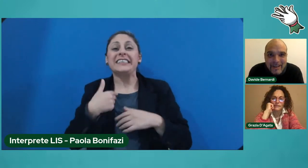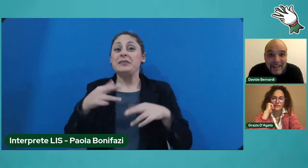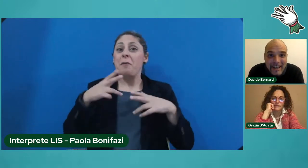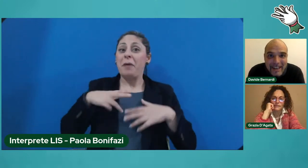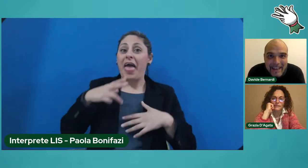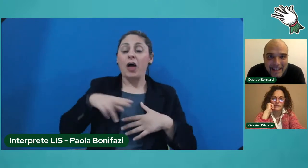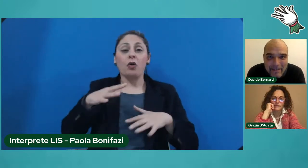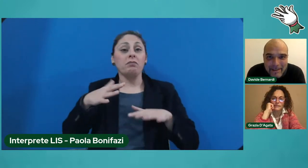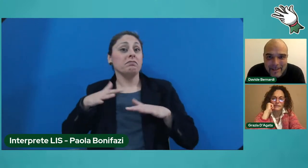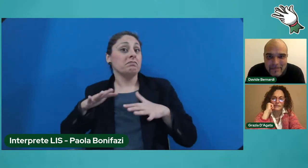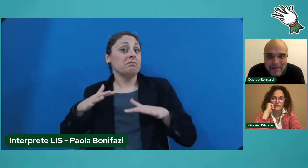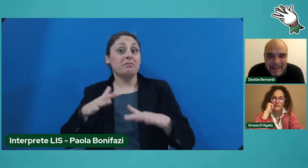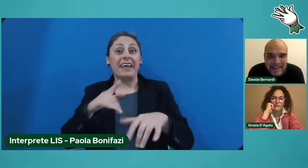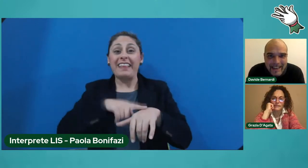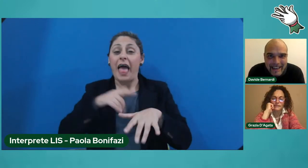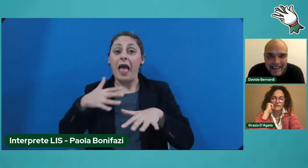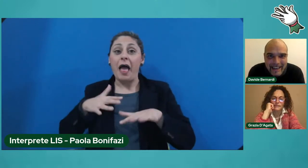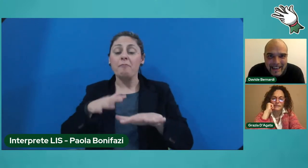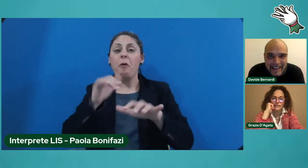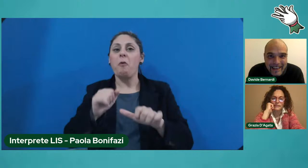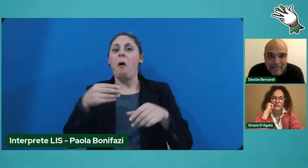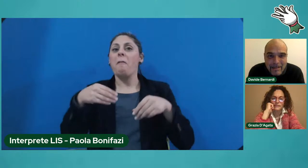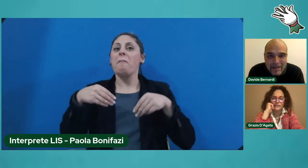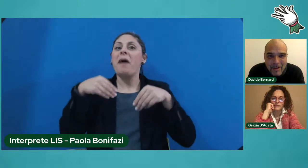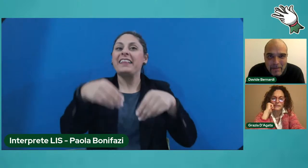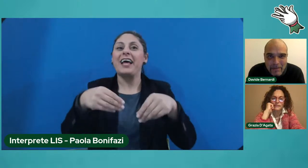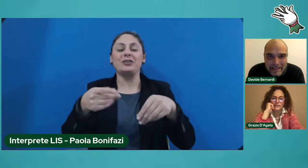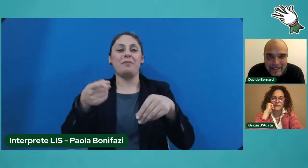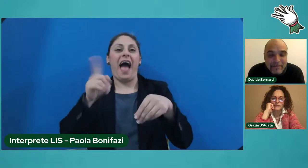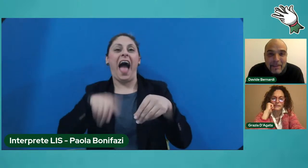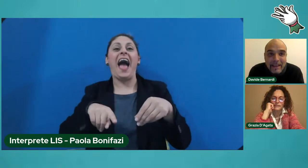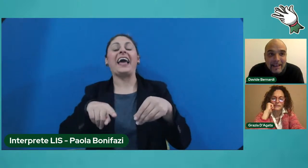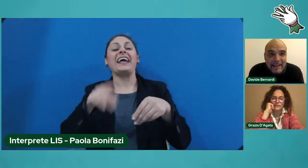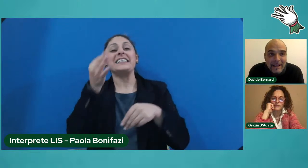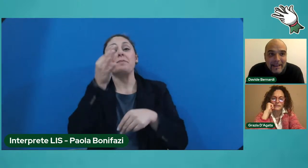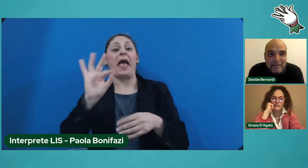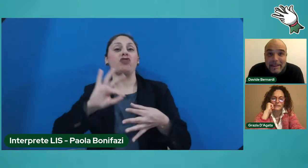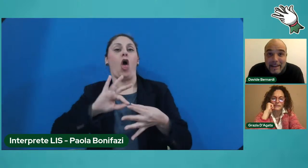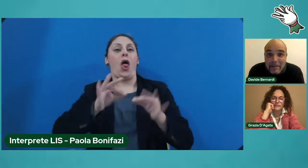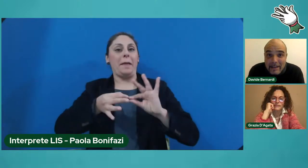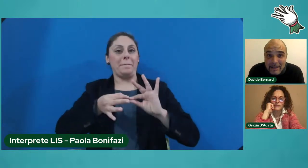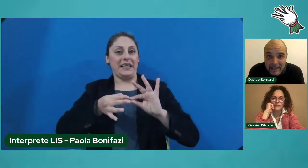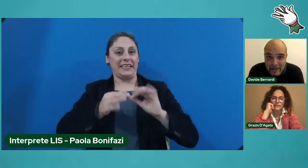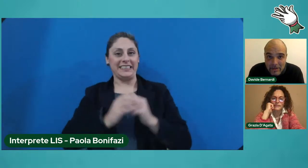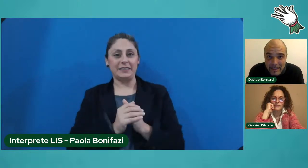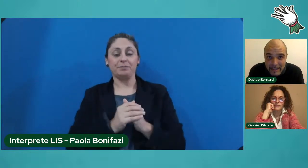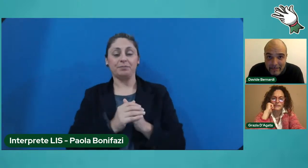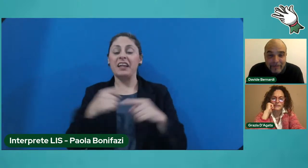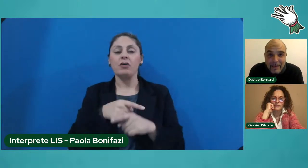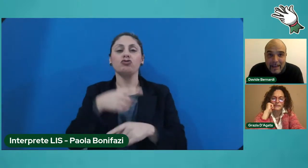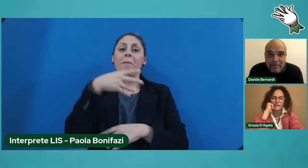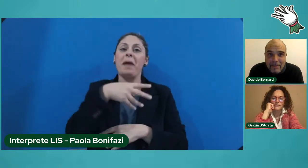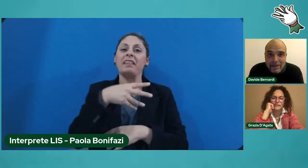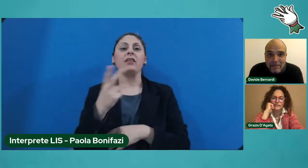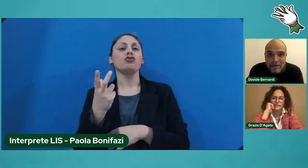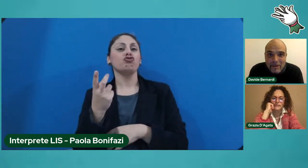riusciremo a partecipare anche alle Special Olympics. Mentre il martedì e il giovedì facciamo